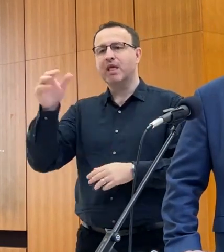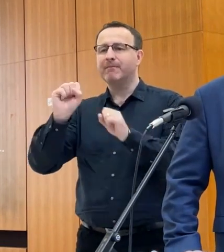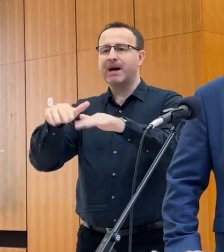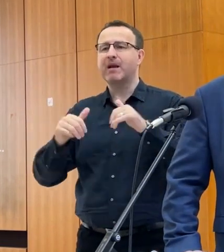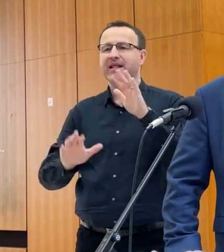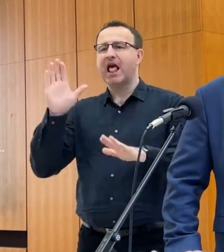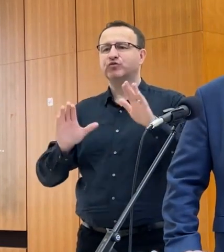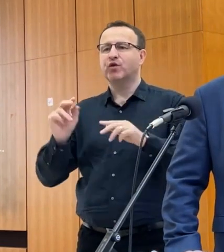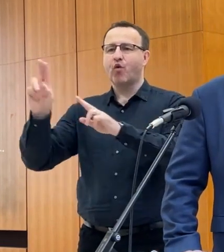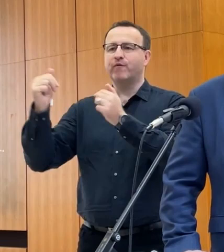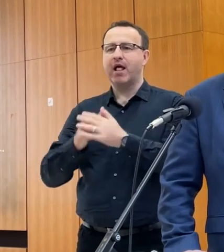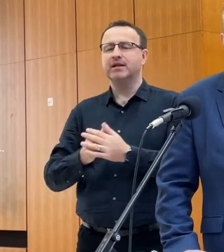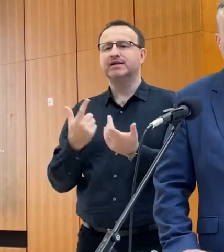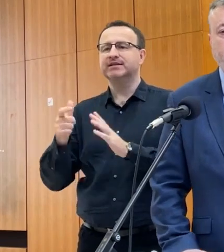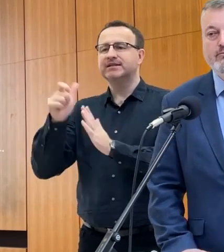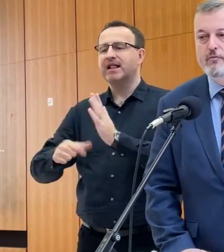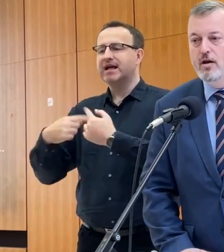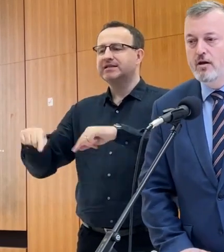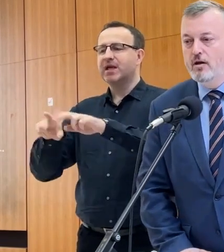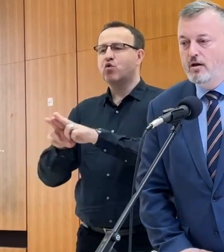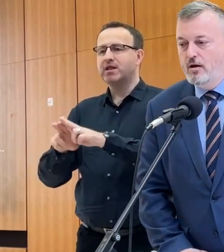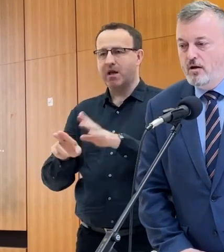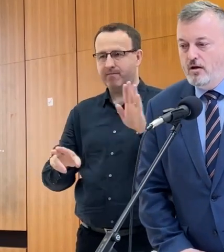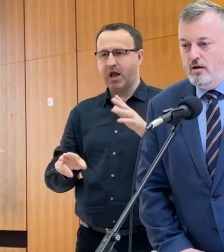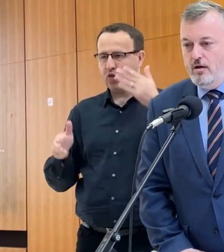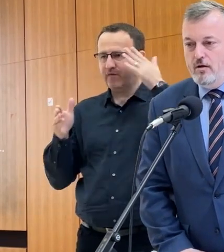jasné? Má vašu plnú dôveru?